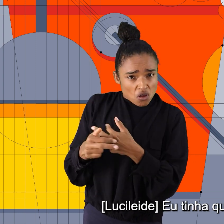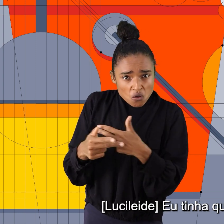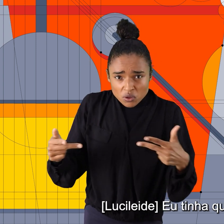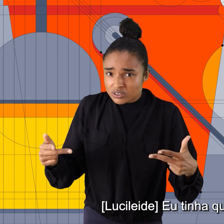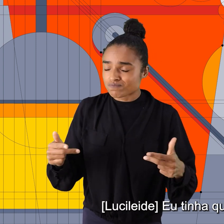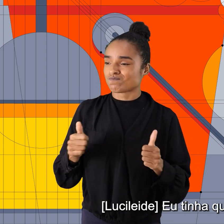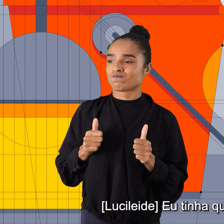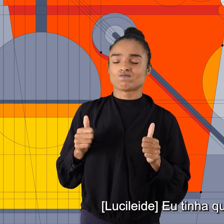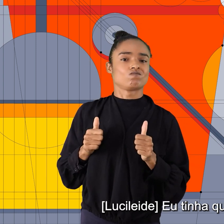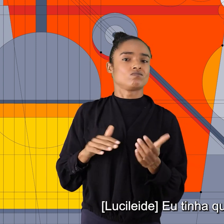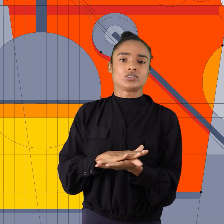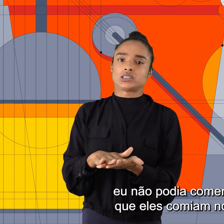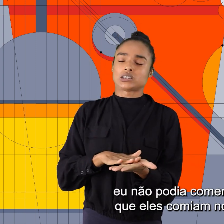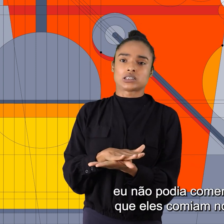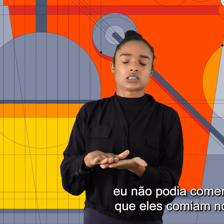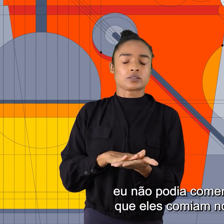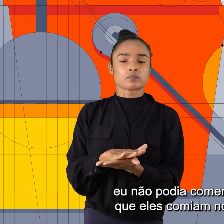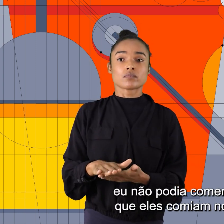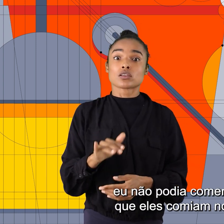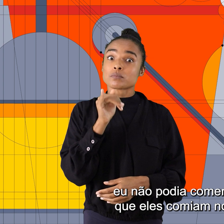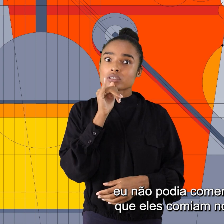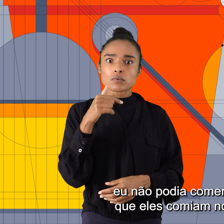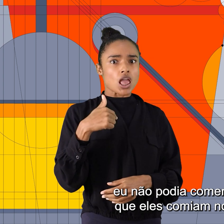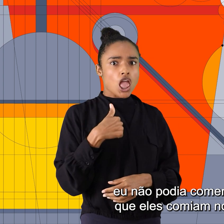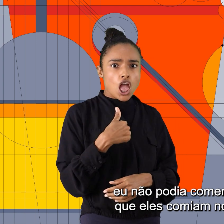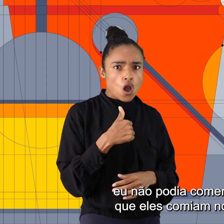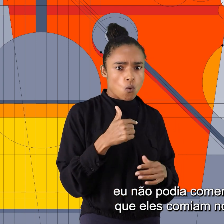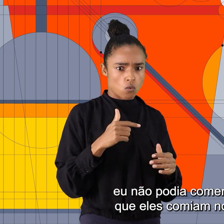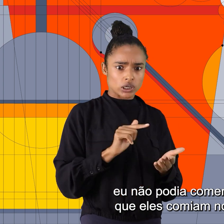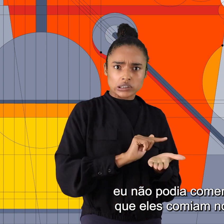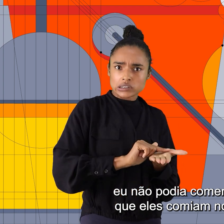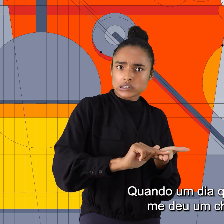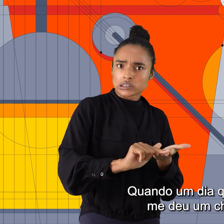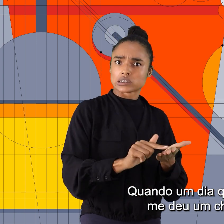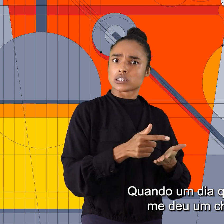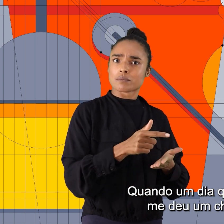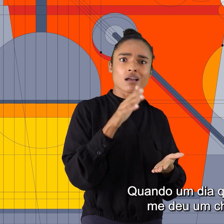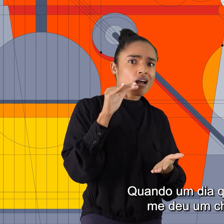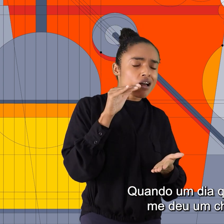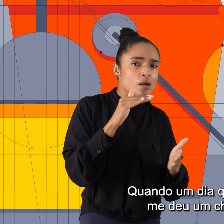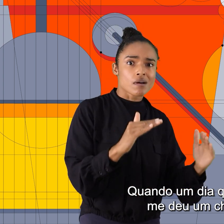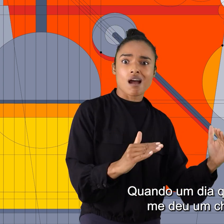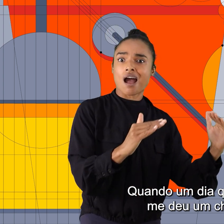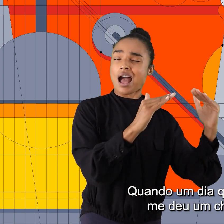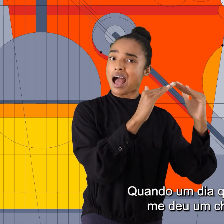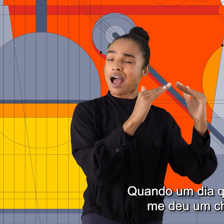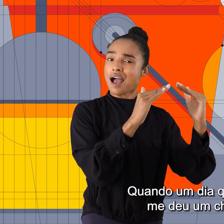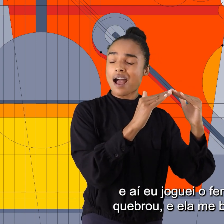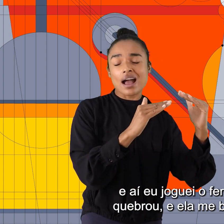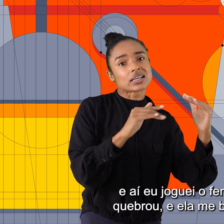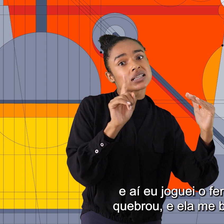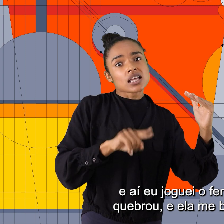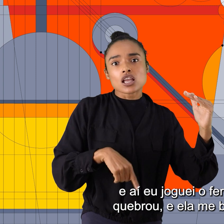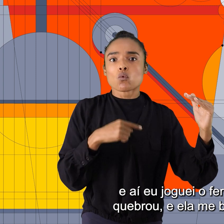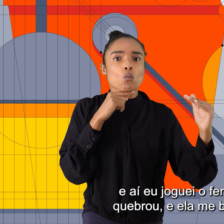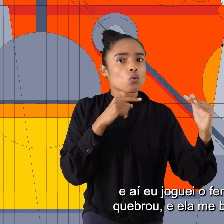Eu tinha que limpar a casa, eu não podia comer as comidas que eles comiam normalmente. Quando um dia que o ferro me deu um choque, e aí